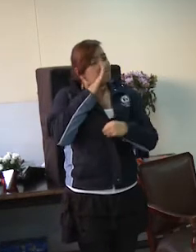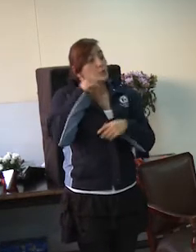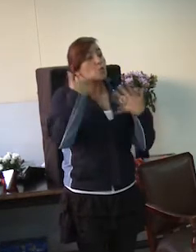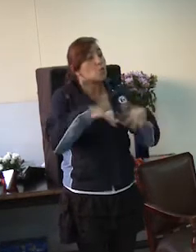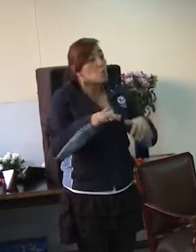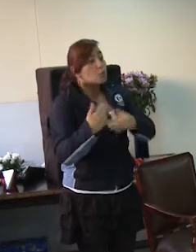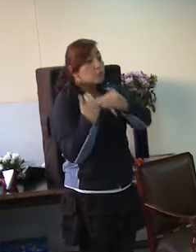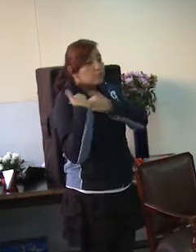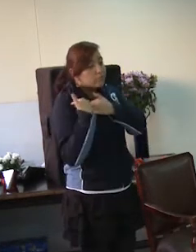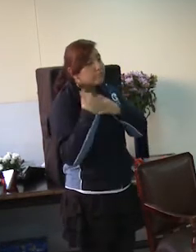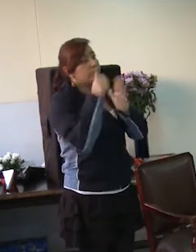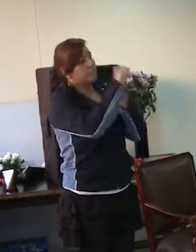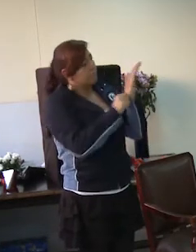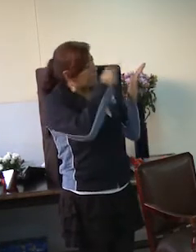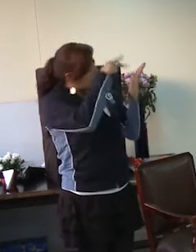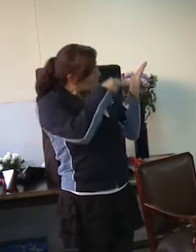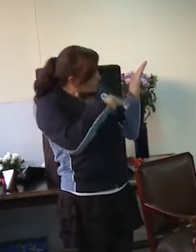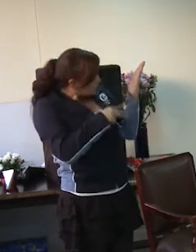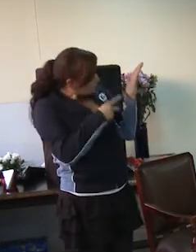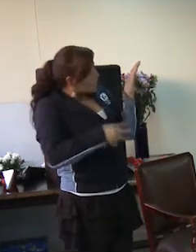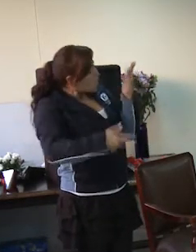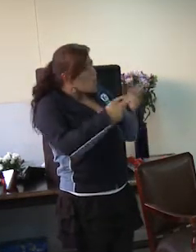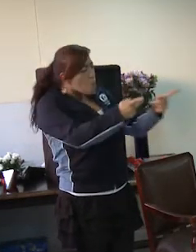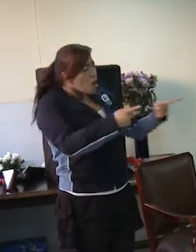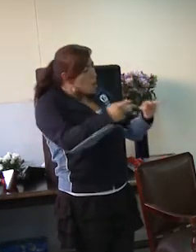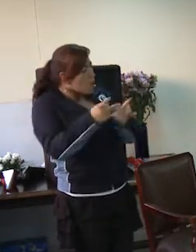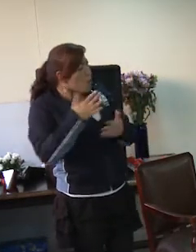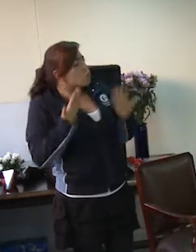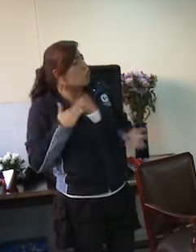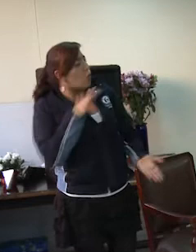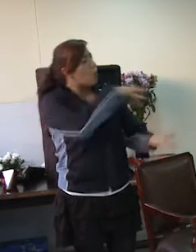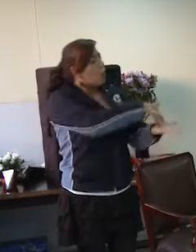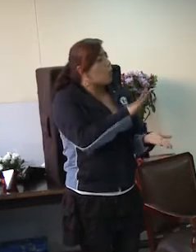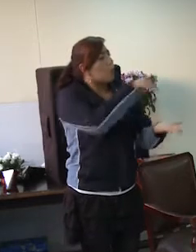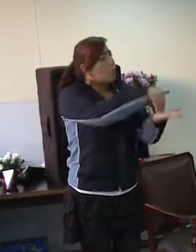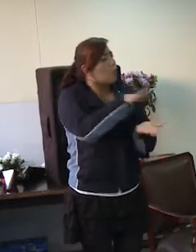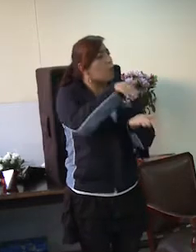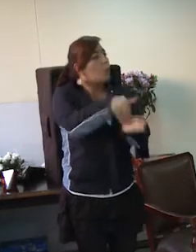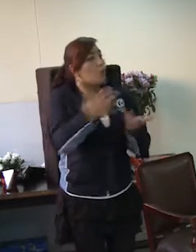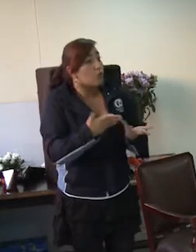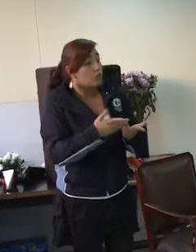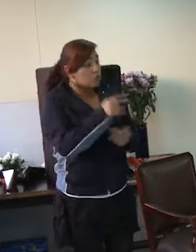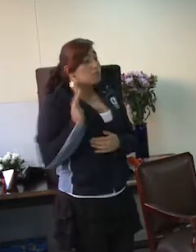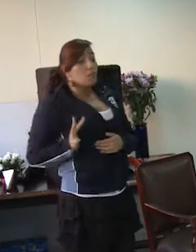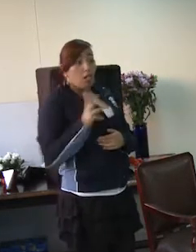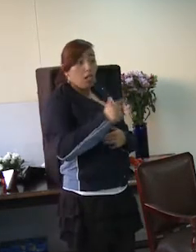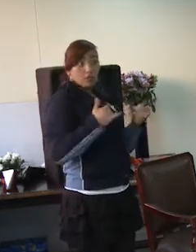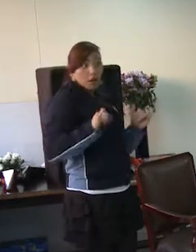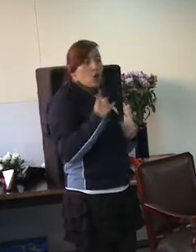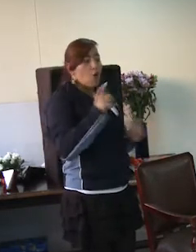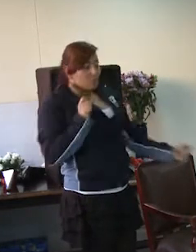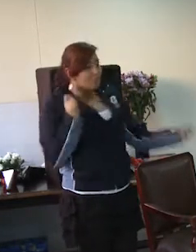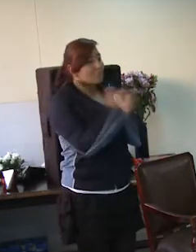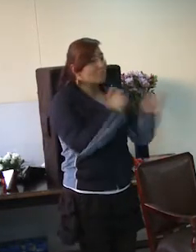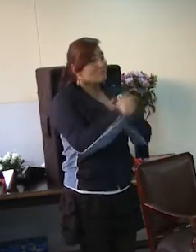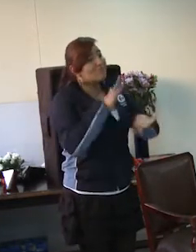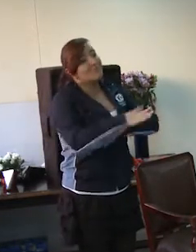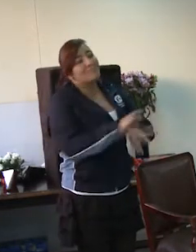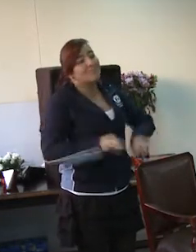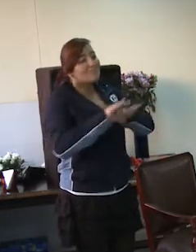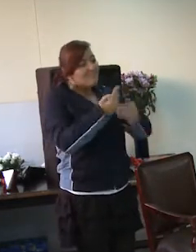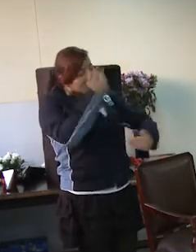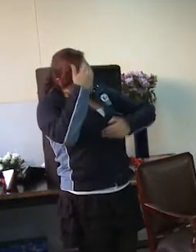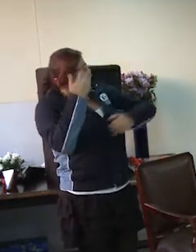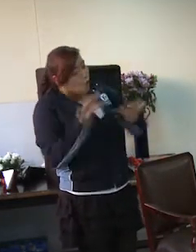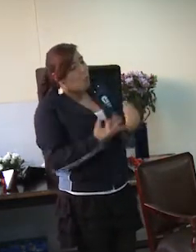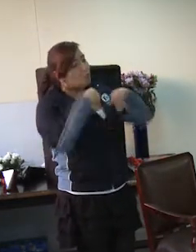construcción de un programa capaz de leer los lugares de donde se ubica y no solo describirlos, sino transformar, y para ello requiere conciencia de sí, de los